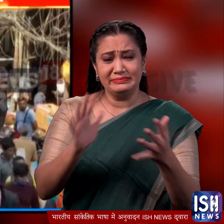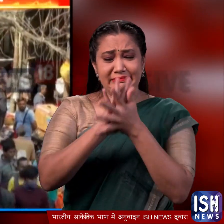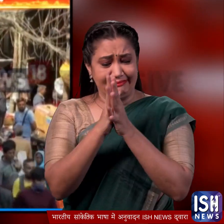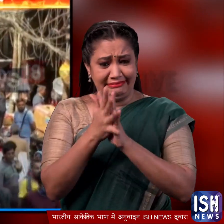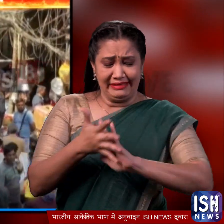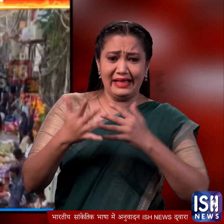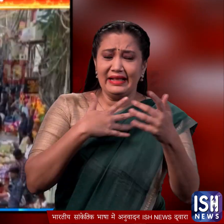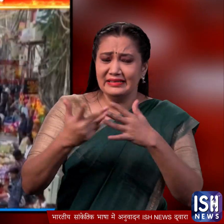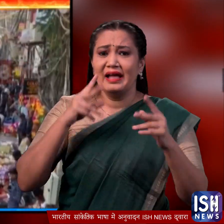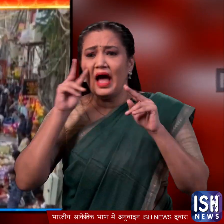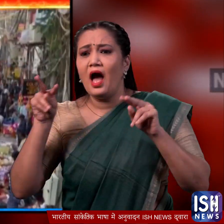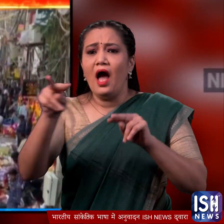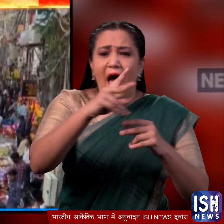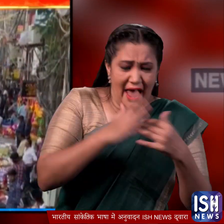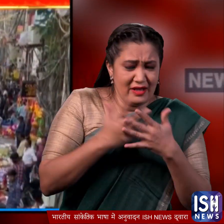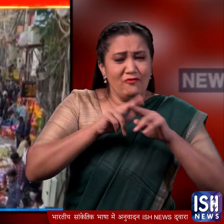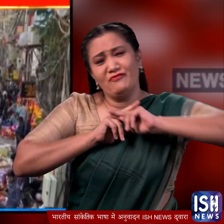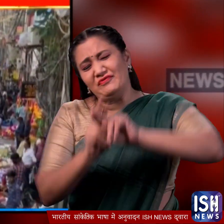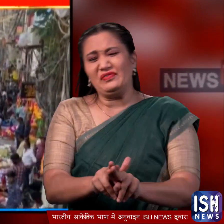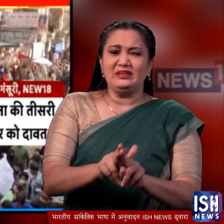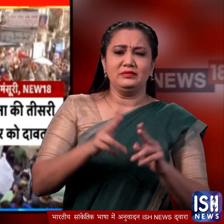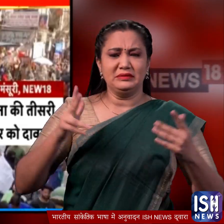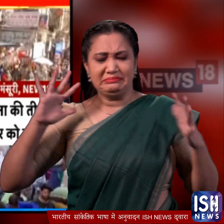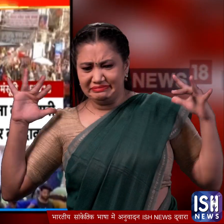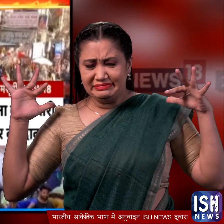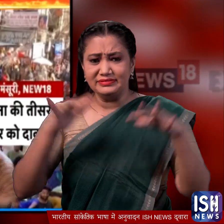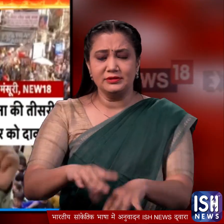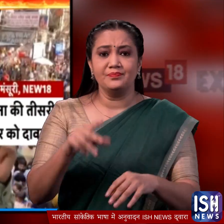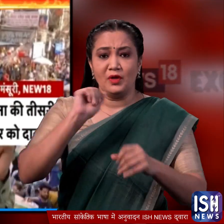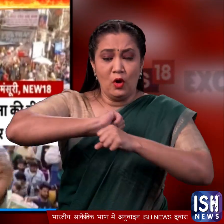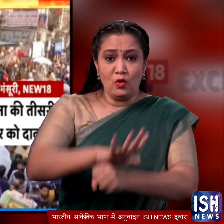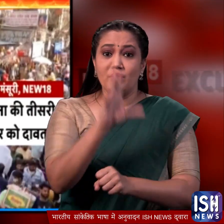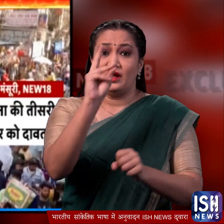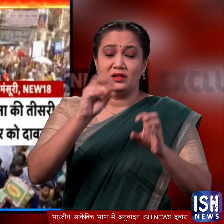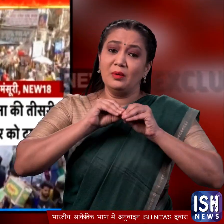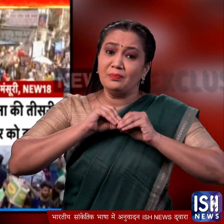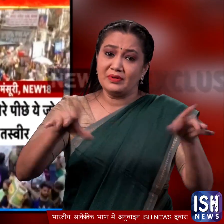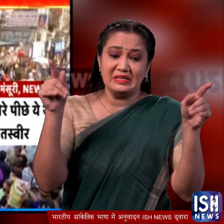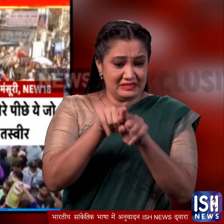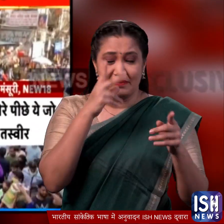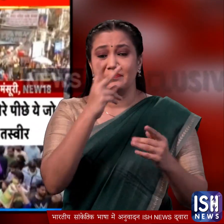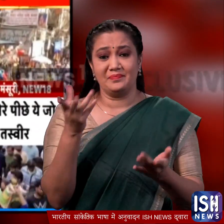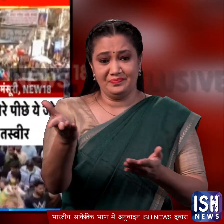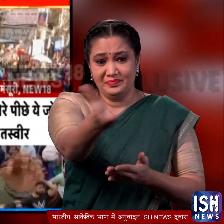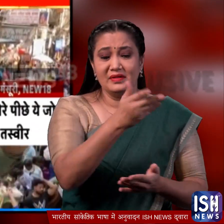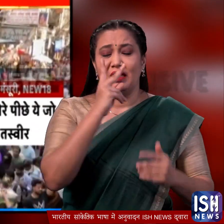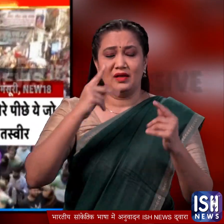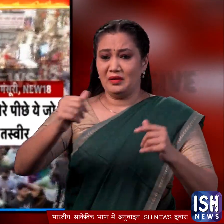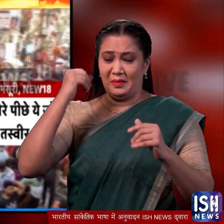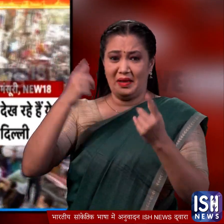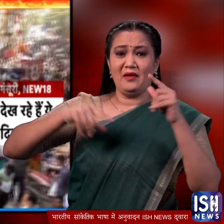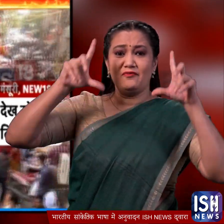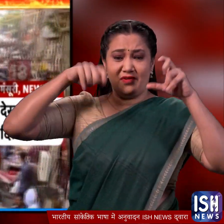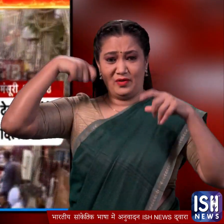कि बाजार के किसी भी हिस्से में पांव रखने तक की जगह नहीं बची। कोरोना की तीसरी लहर को दावत देती मेरे पीछे